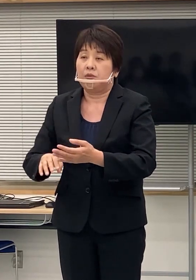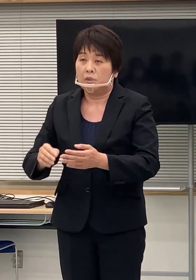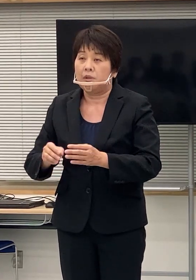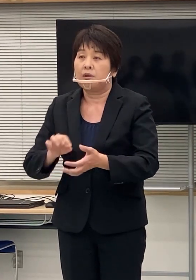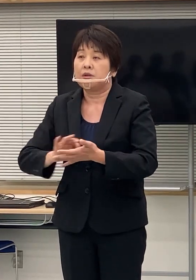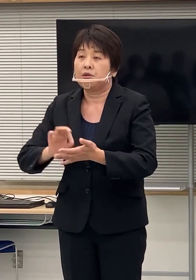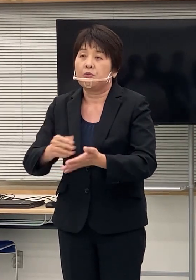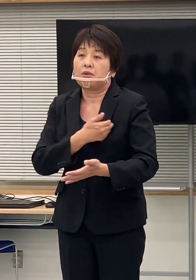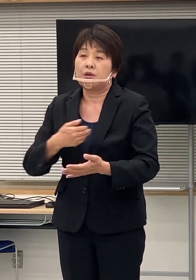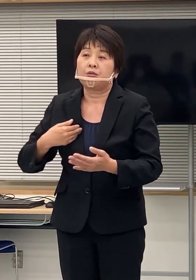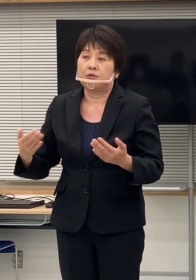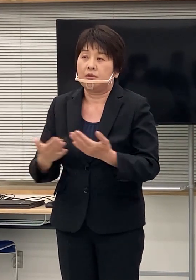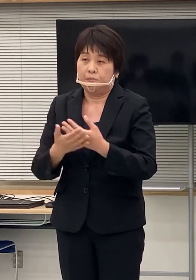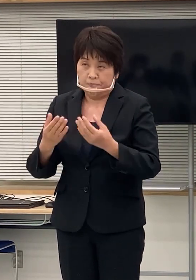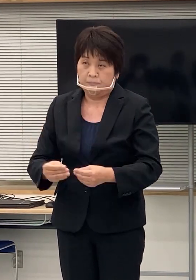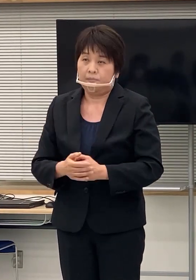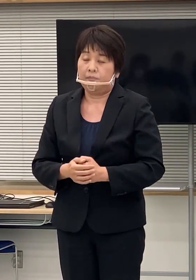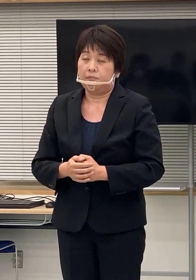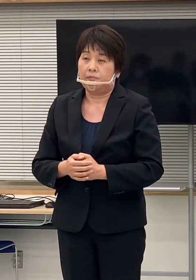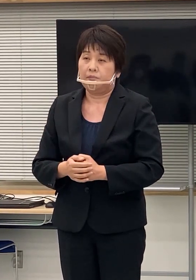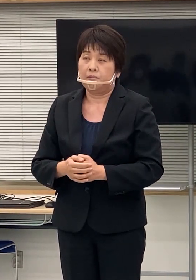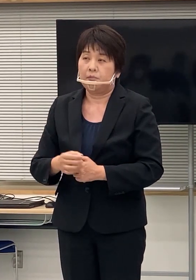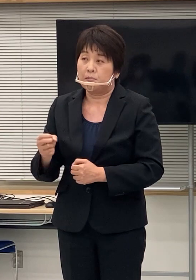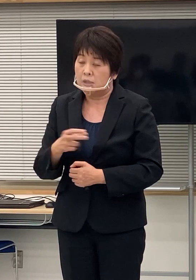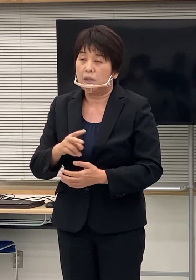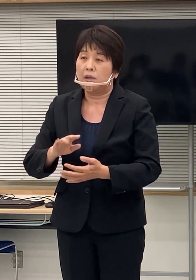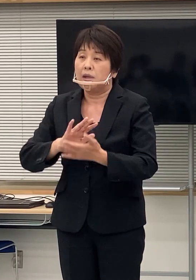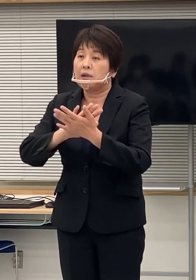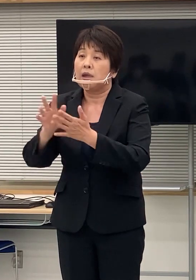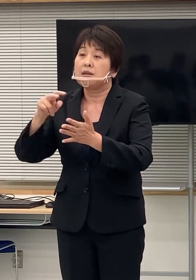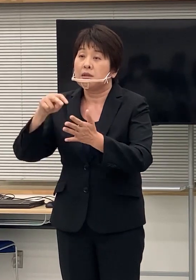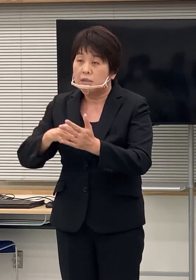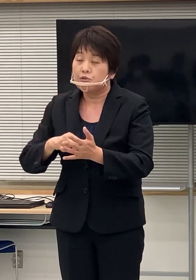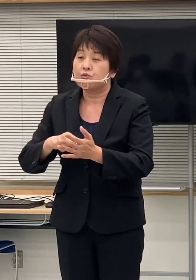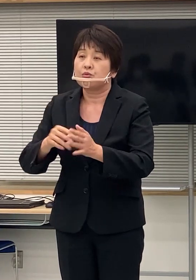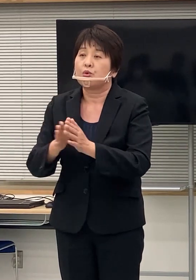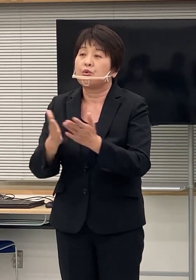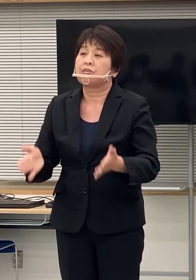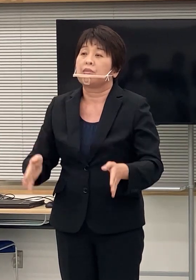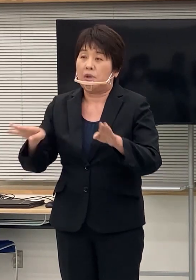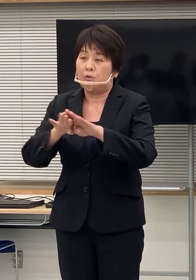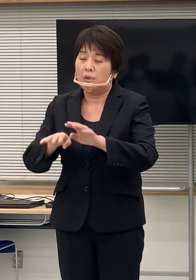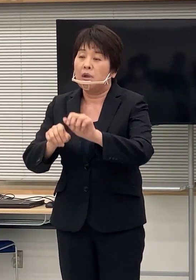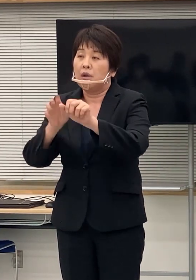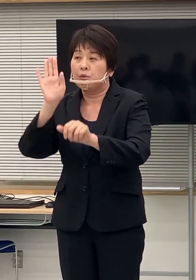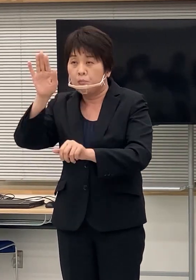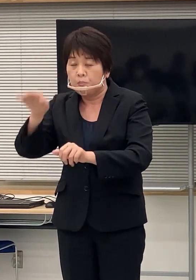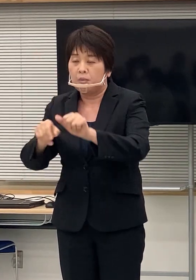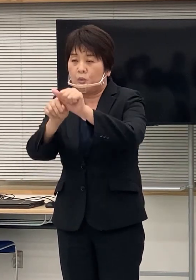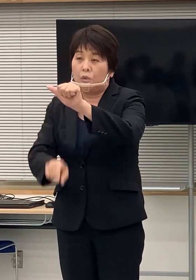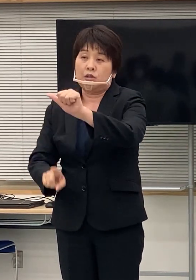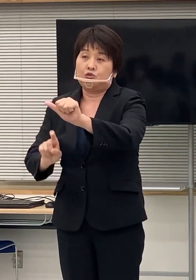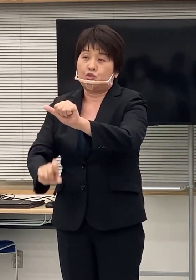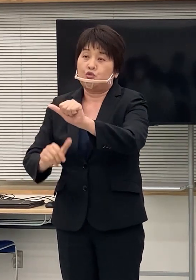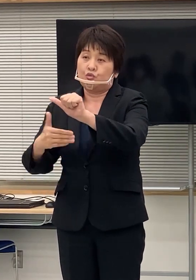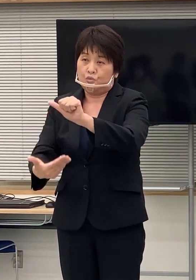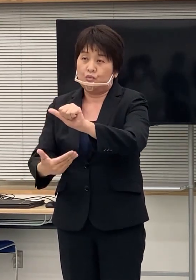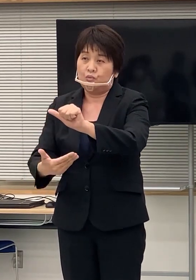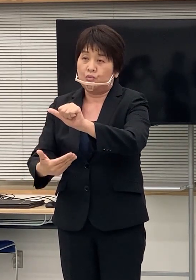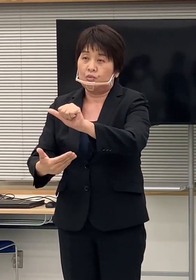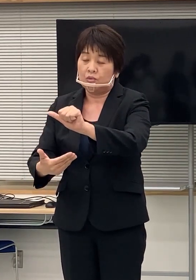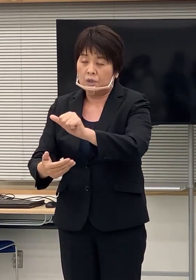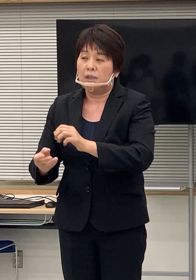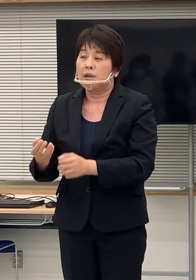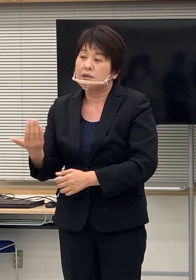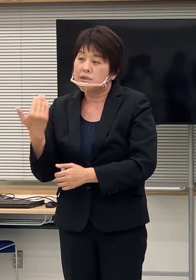なお、県立の図書館の方につきましては、19日から 事前予約での貸し出しを再開をいた